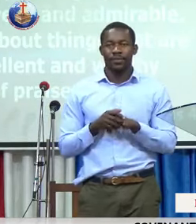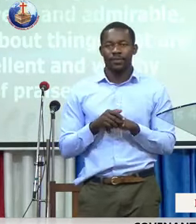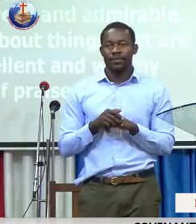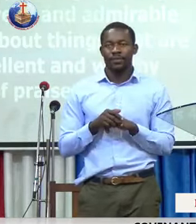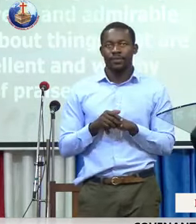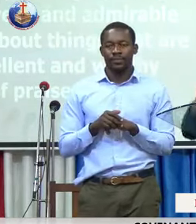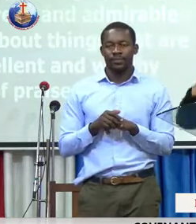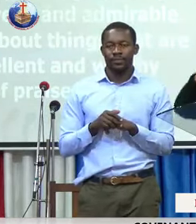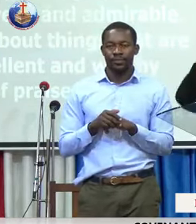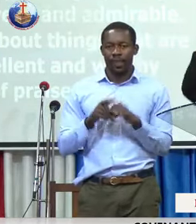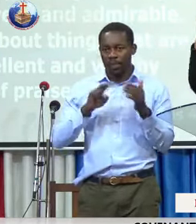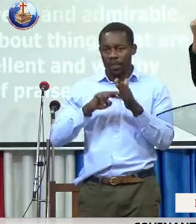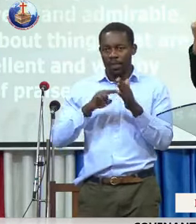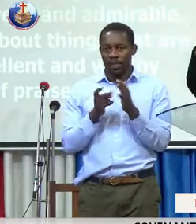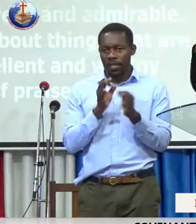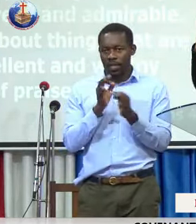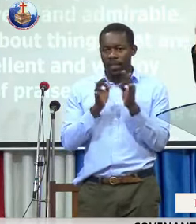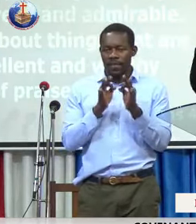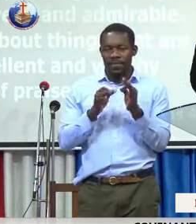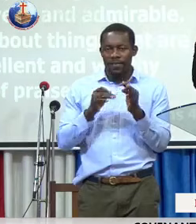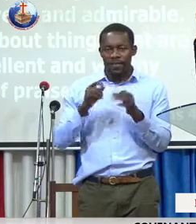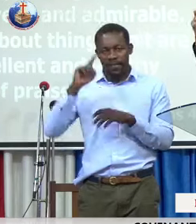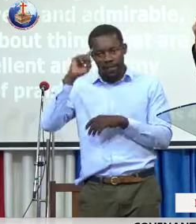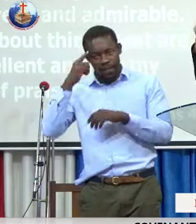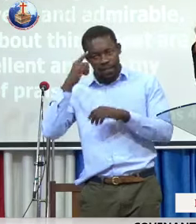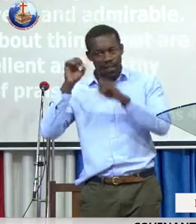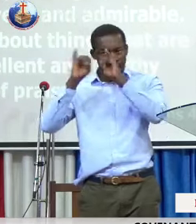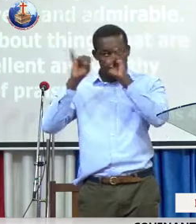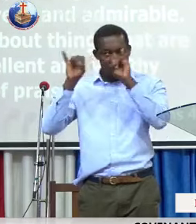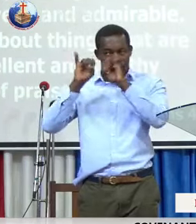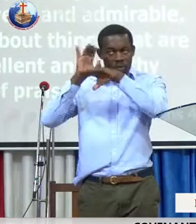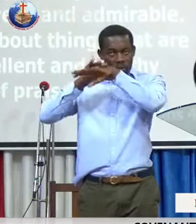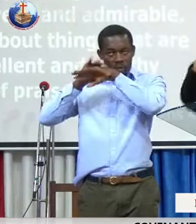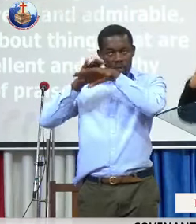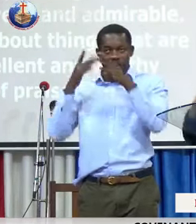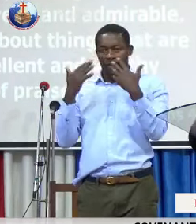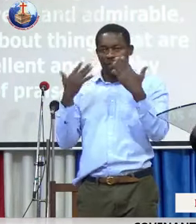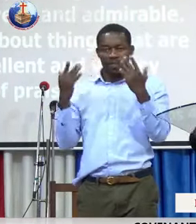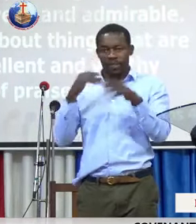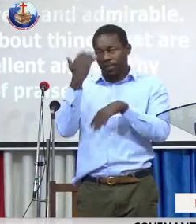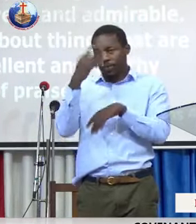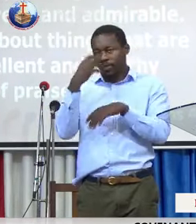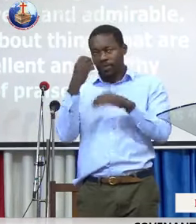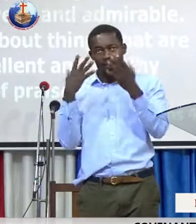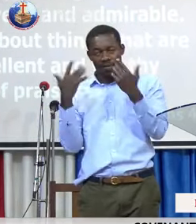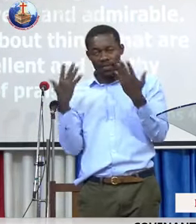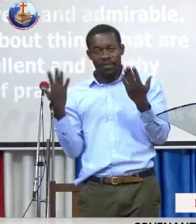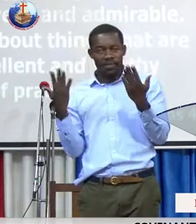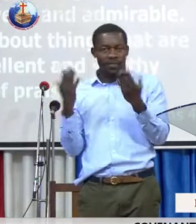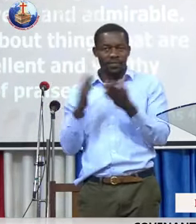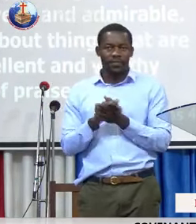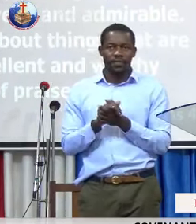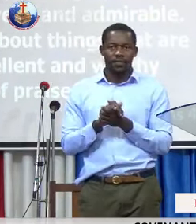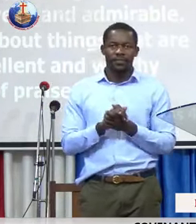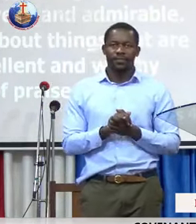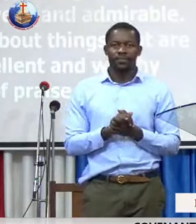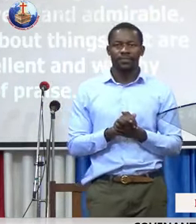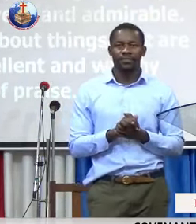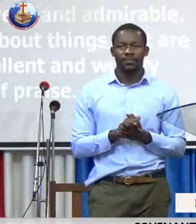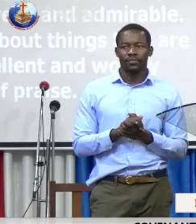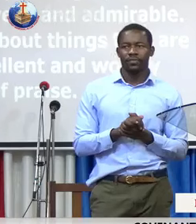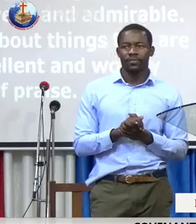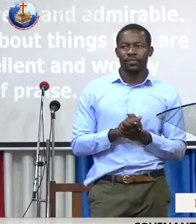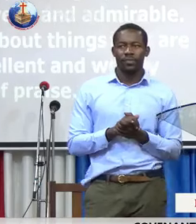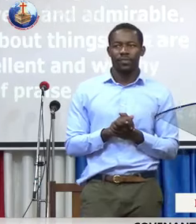yetu. So if we are thinking about what is pure, what is excellent, what is praiseworthy and all those other beautiful things. Kwa hivyo kama tunafikiria kuhusiana na kila